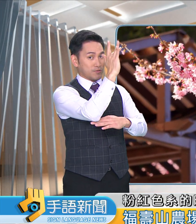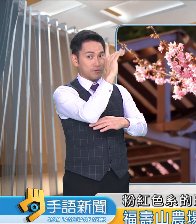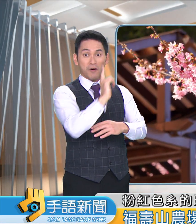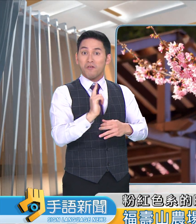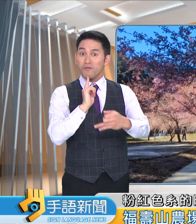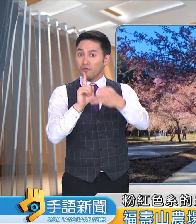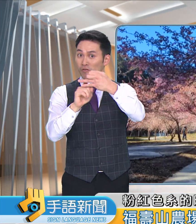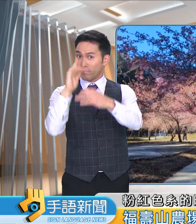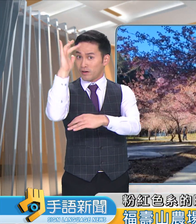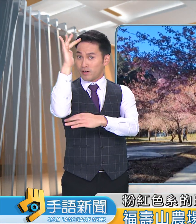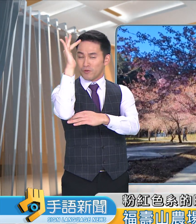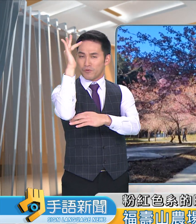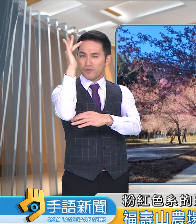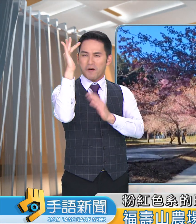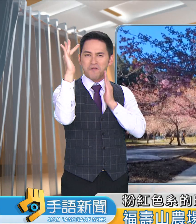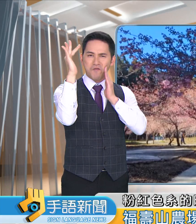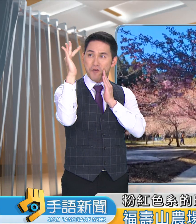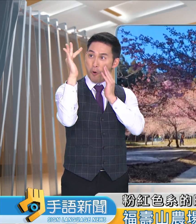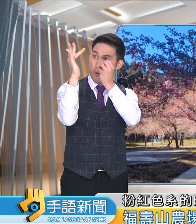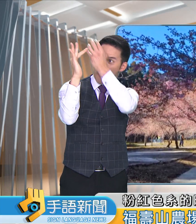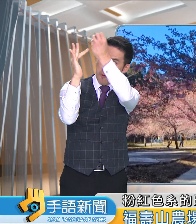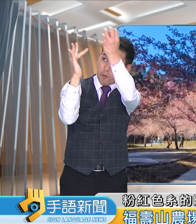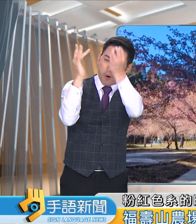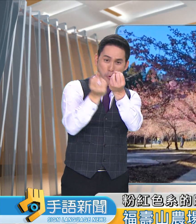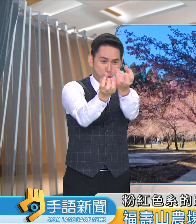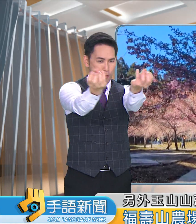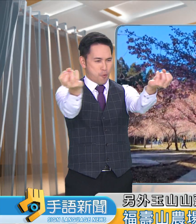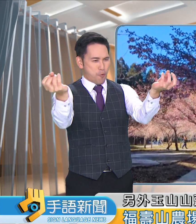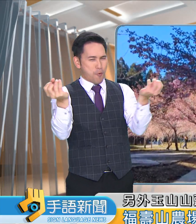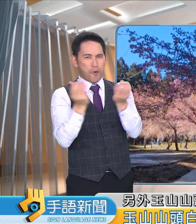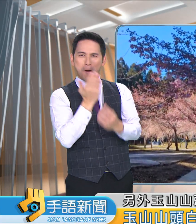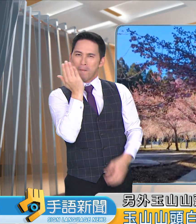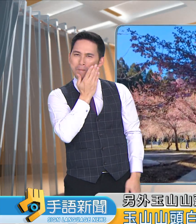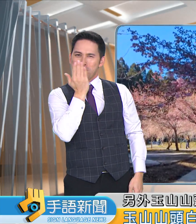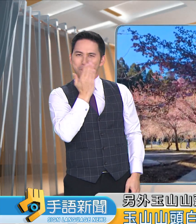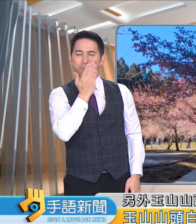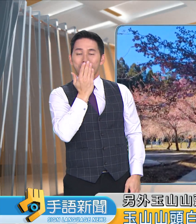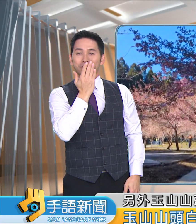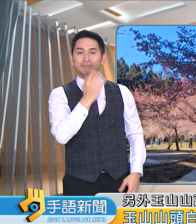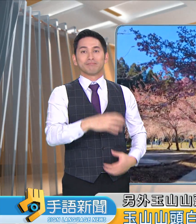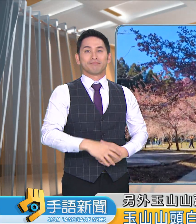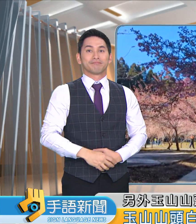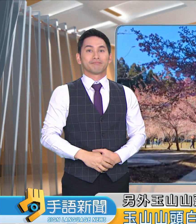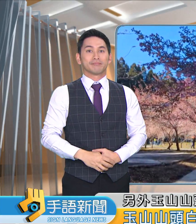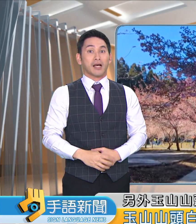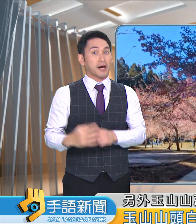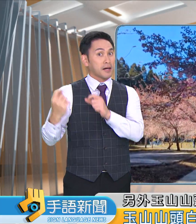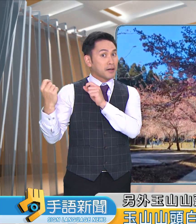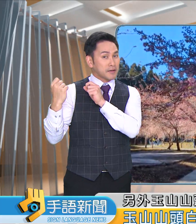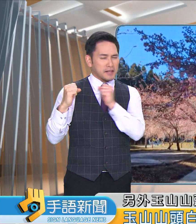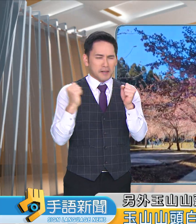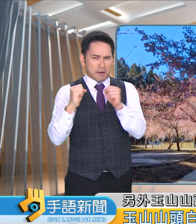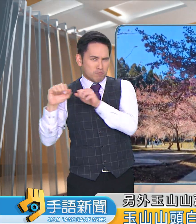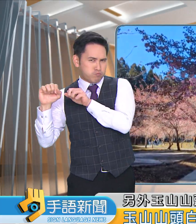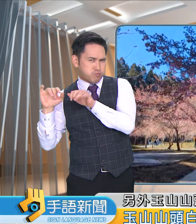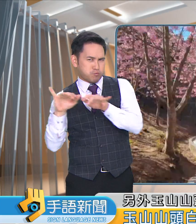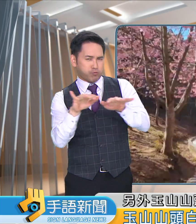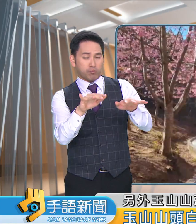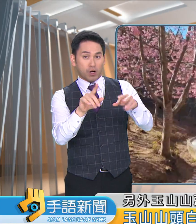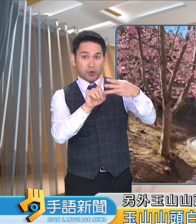和樱、富士樱盛开。另外，玉山山头受先前寒流影响，